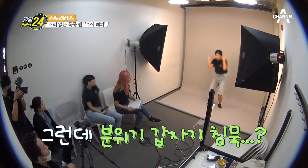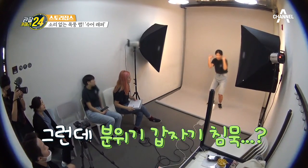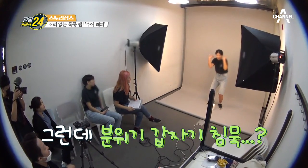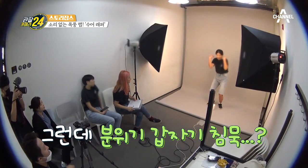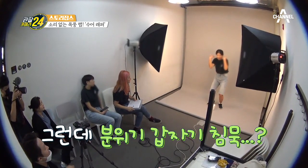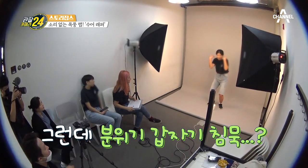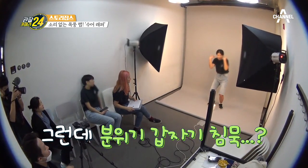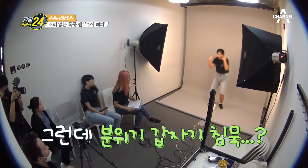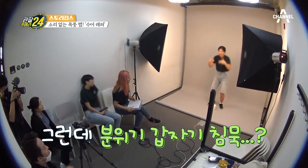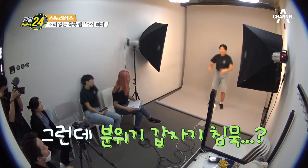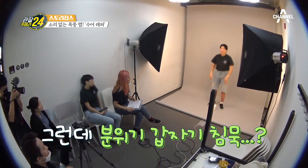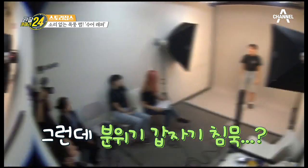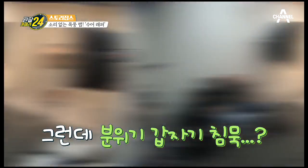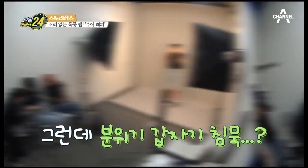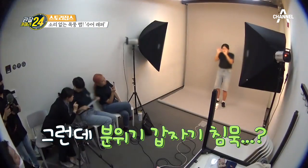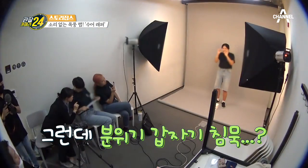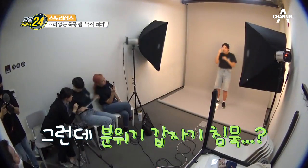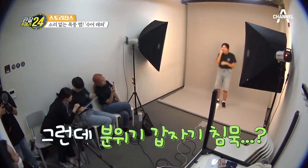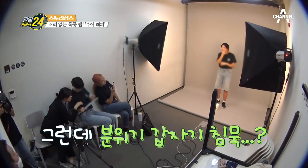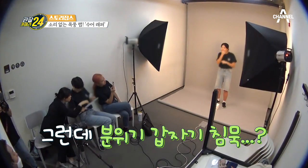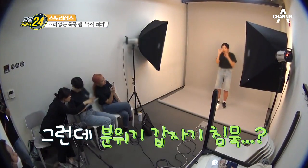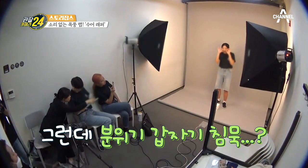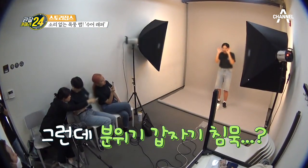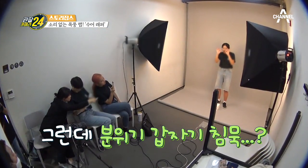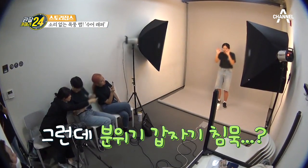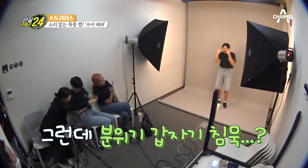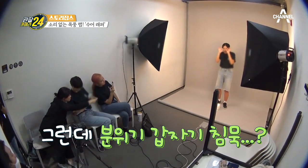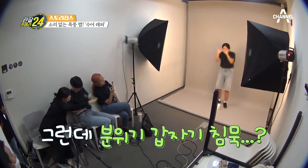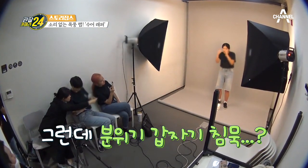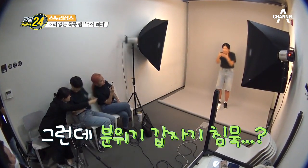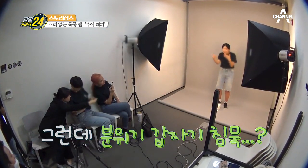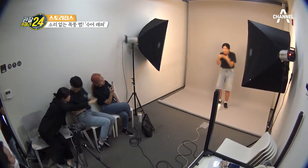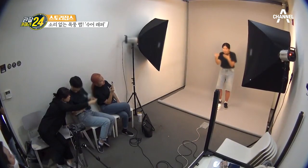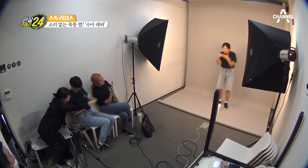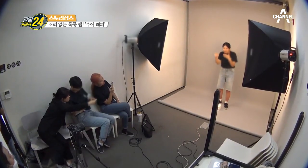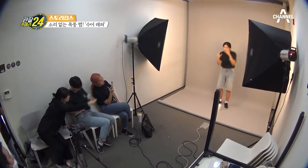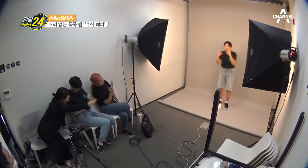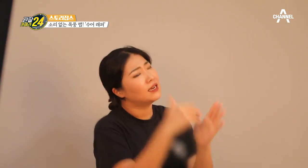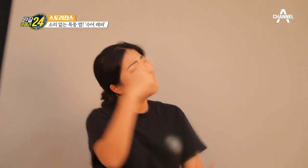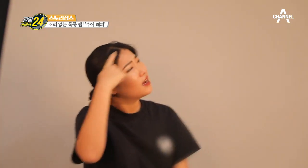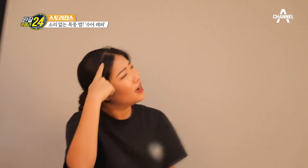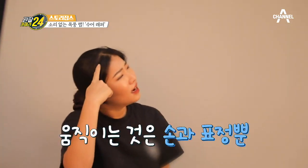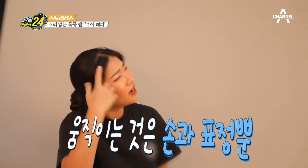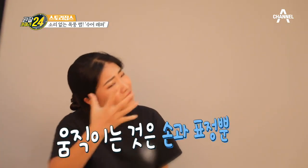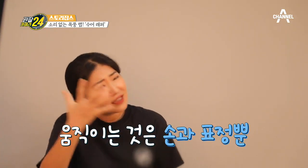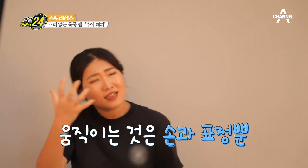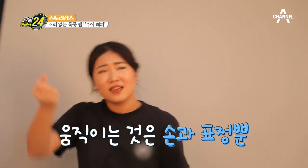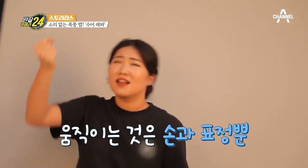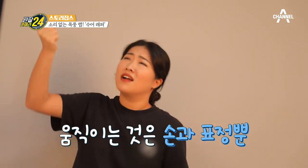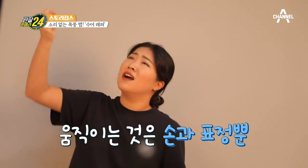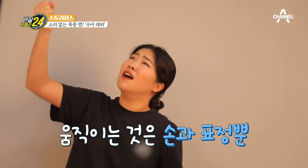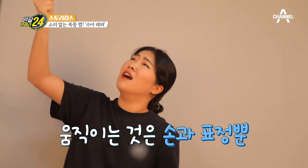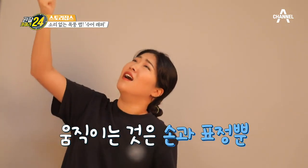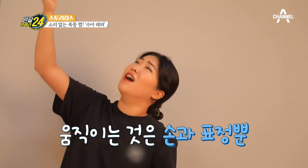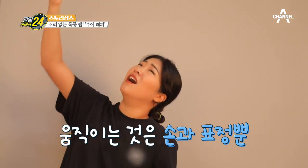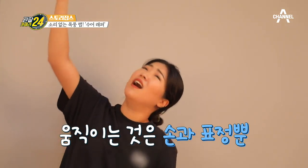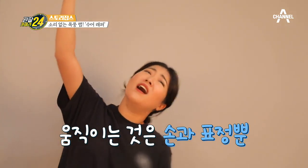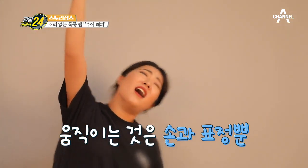어떤 촬영인지 상황 살피려는데 한창 작업 중인 지연 씨. 자, 이제